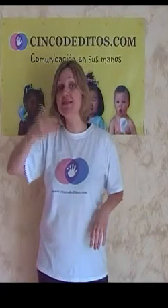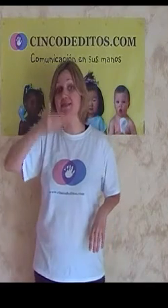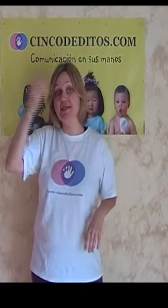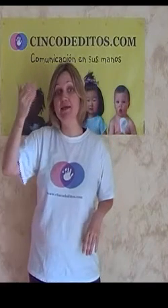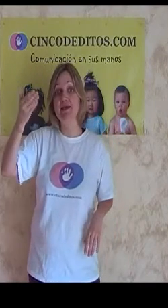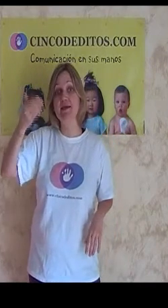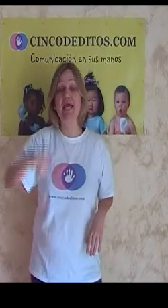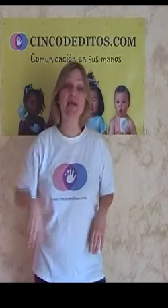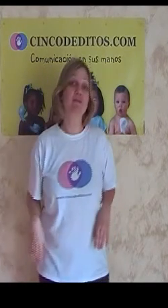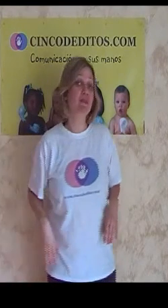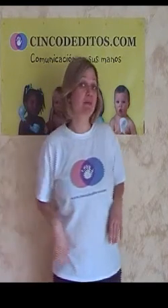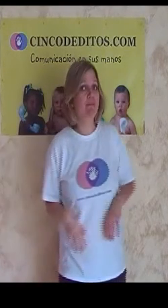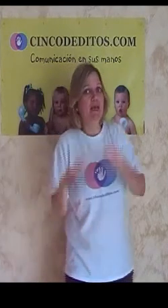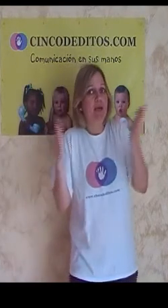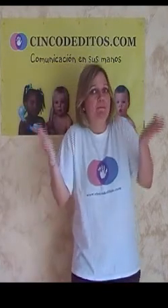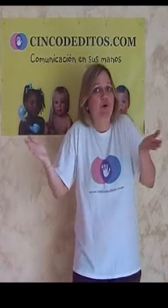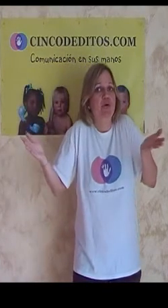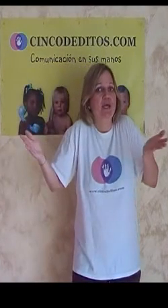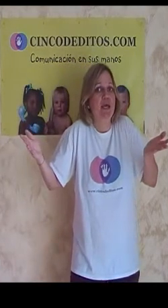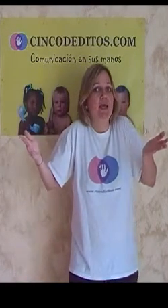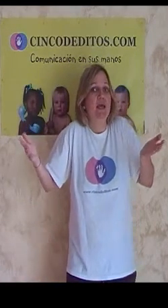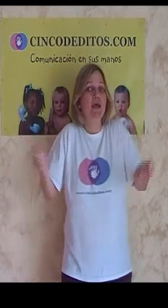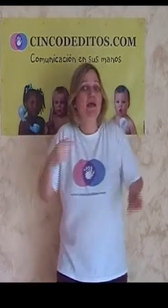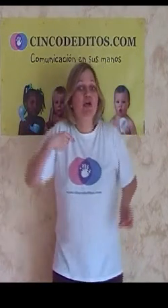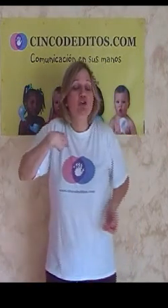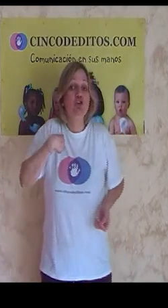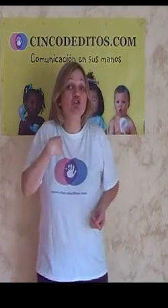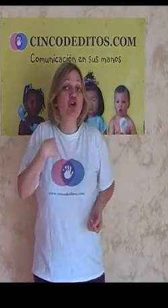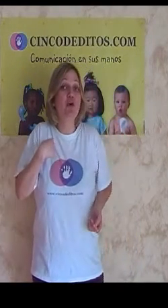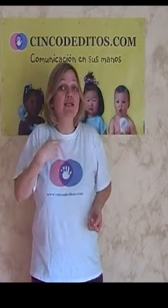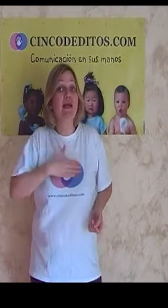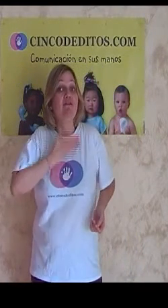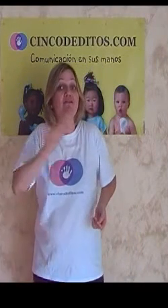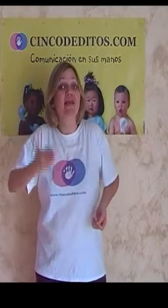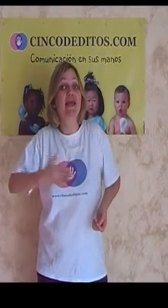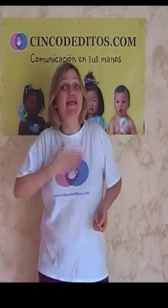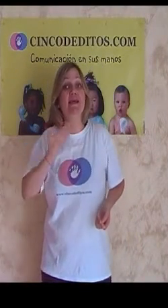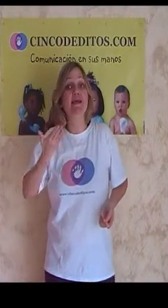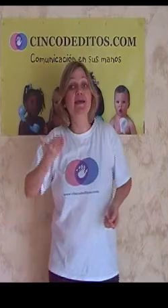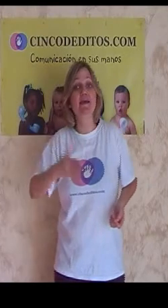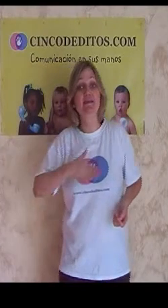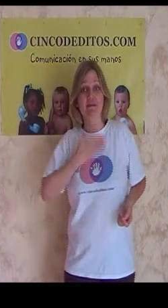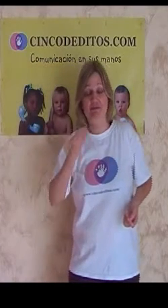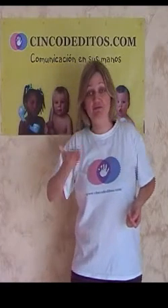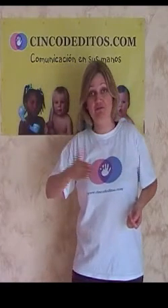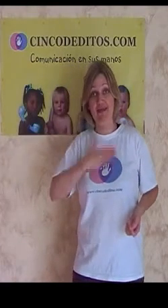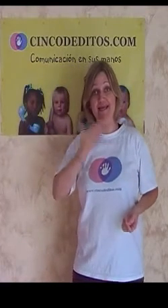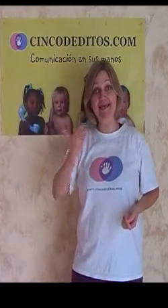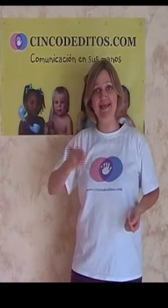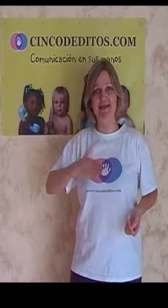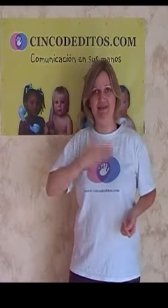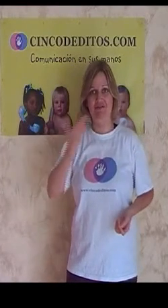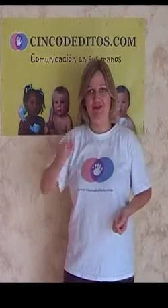así. Dime por qué yo soy tan feliz. Feliz, feliz.